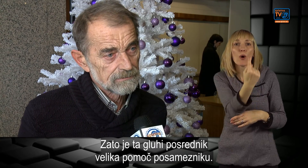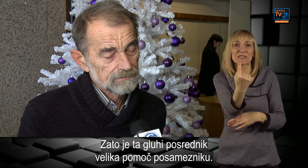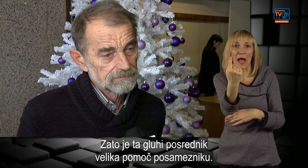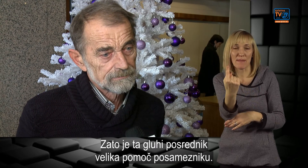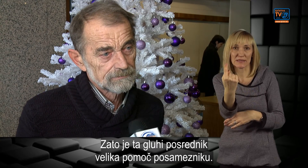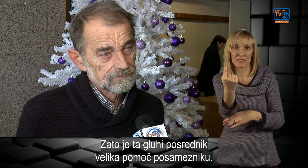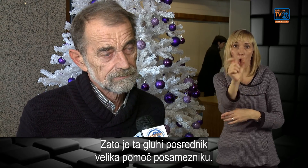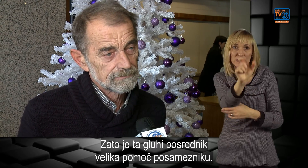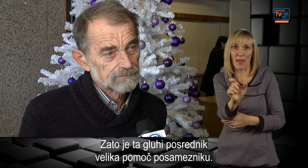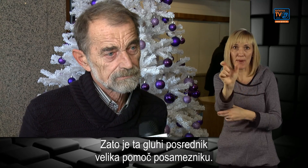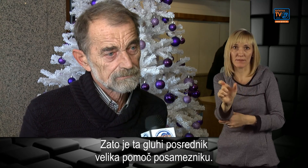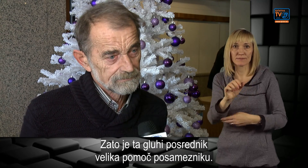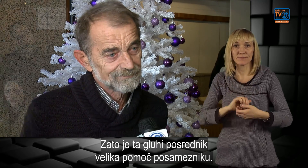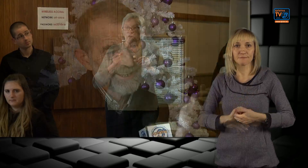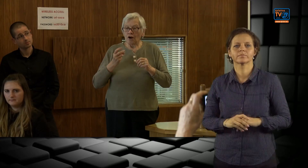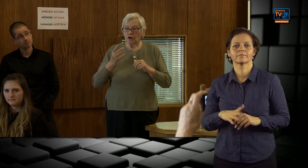posamezniku.